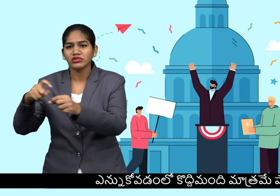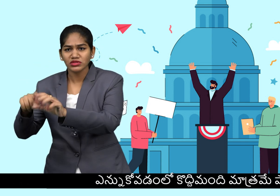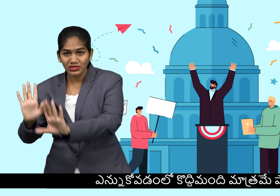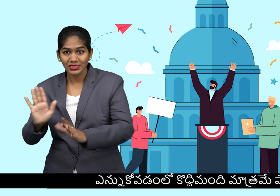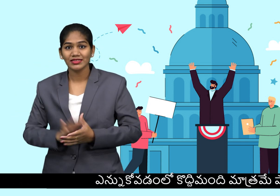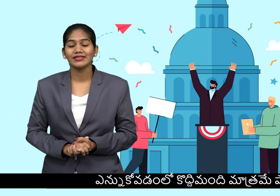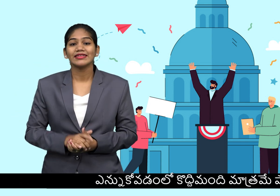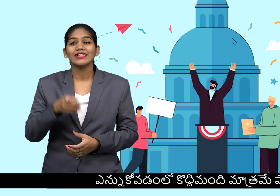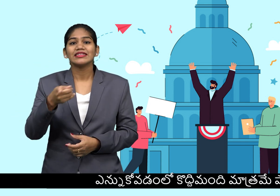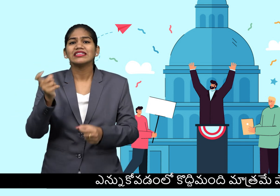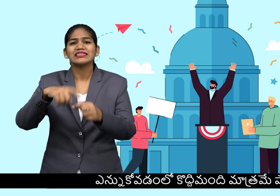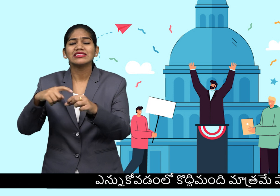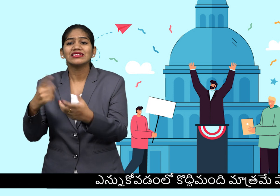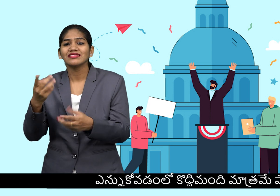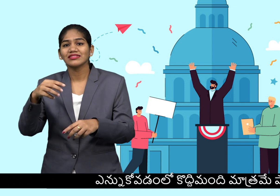మాత్రమే పాల్గొన్నారు.